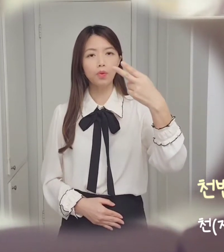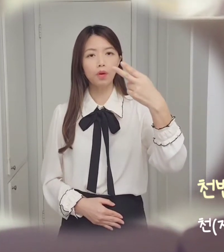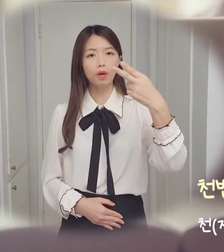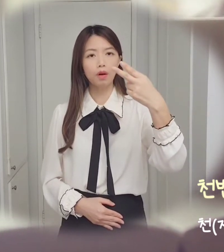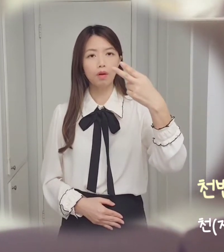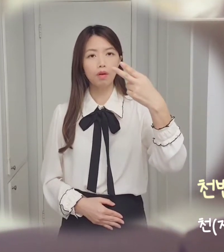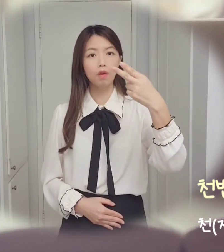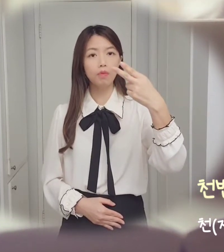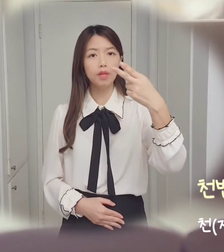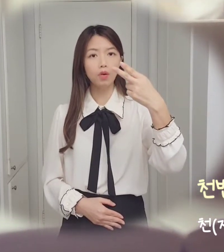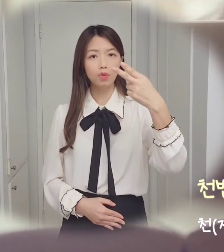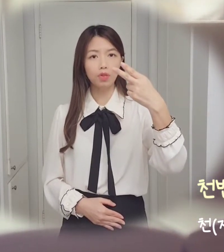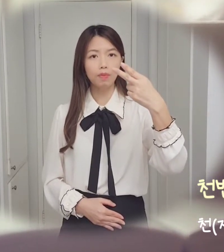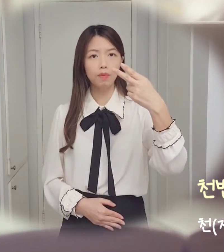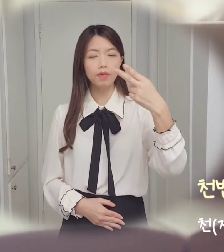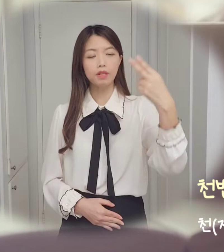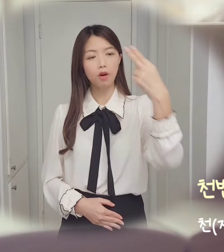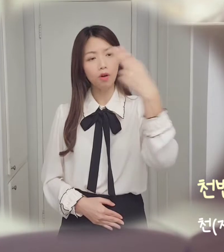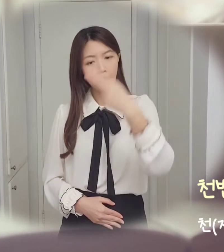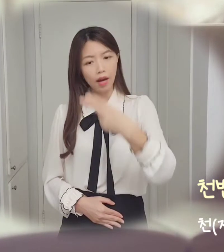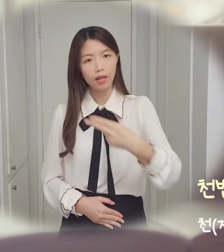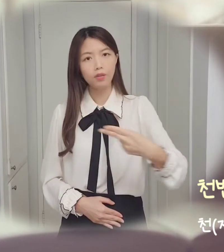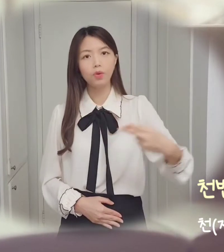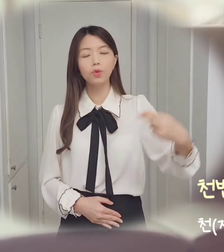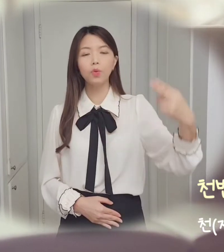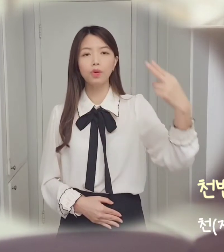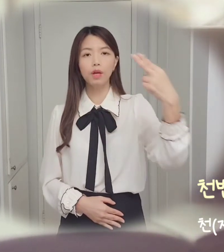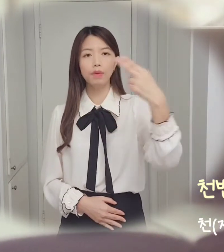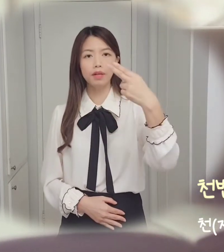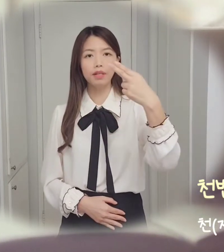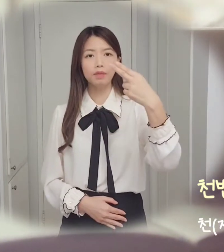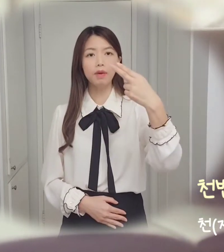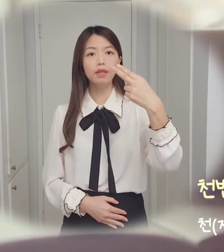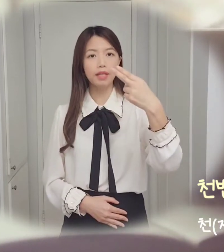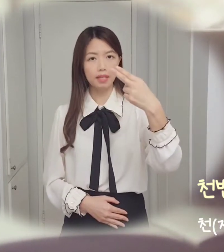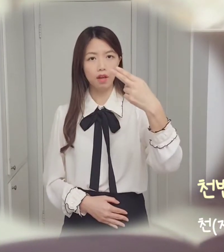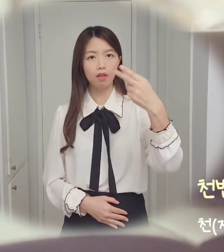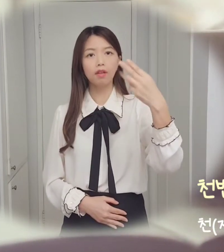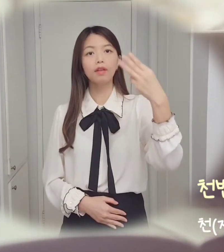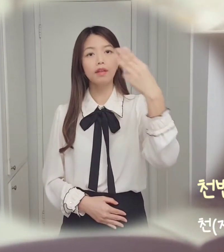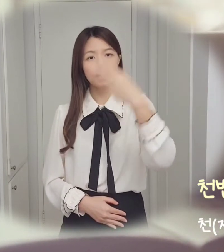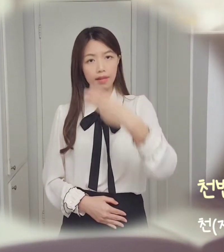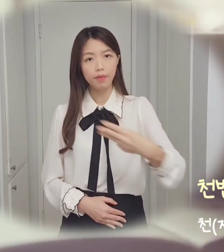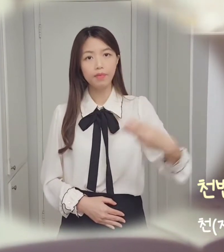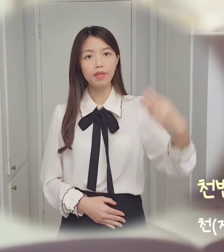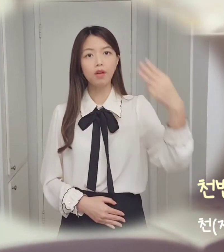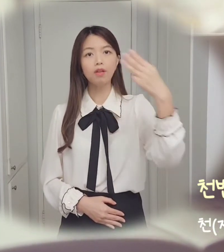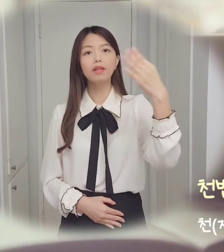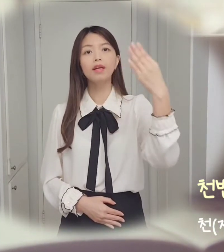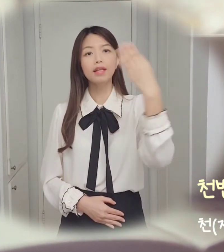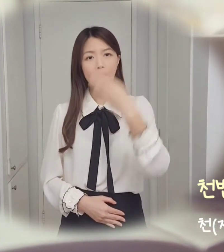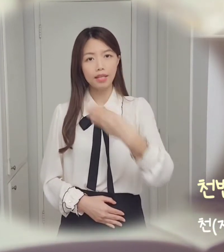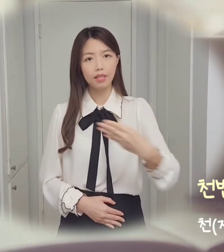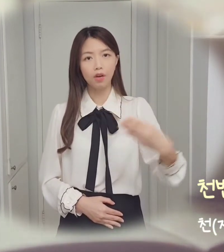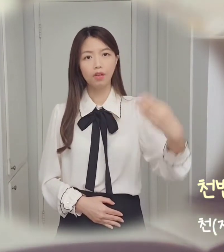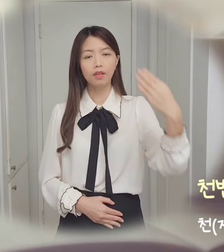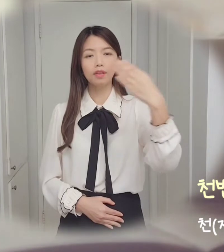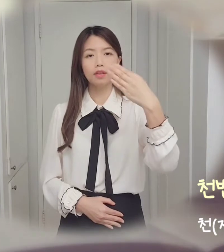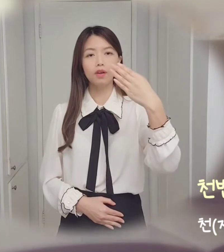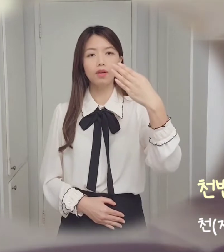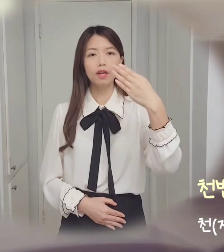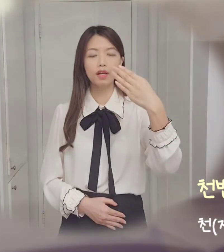참고로 검지하고 중지만 펴셔서 안쪽으로 동그라미를 그리시면 2천, 3천,